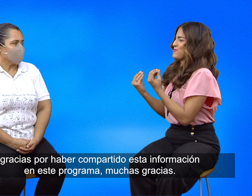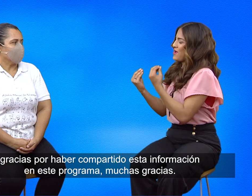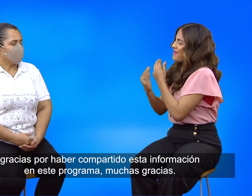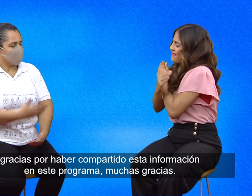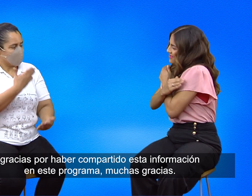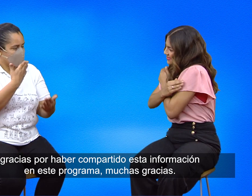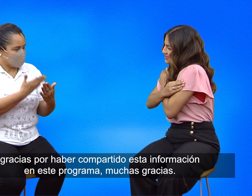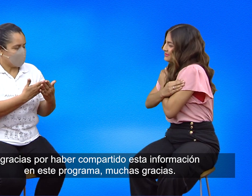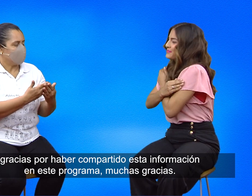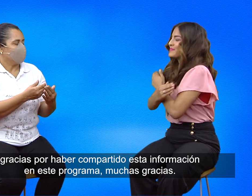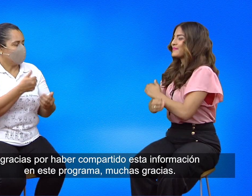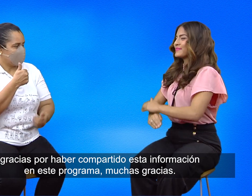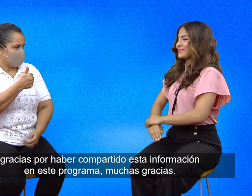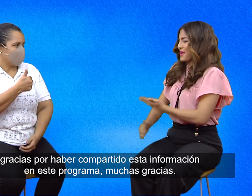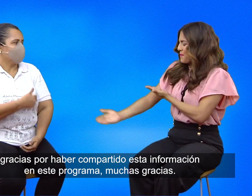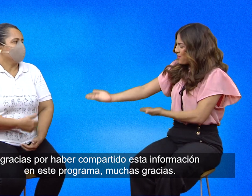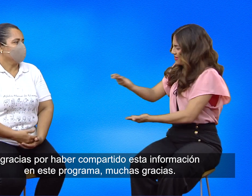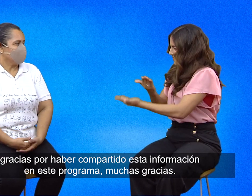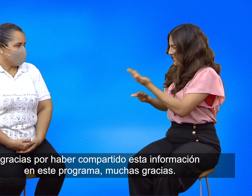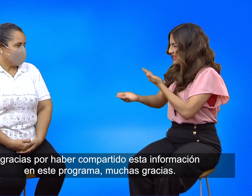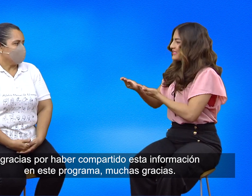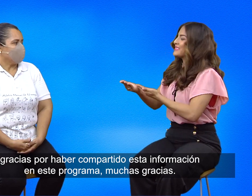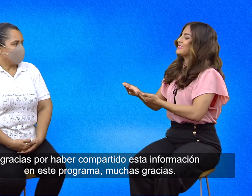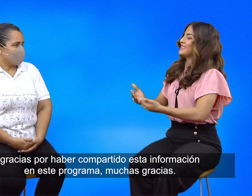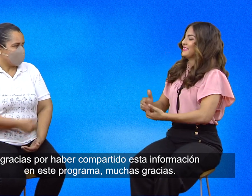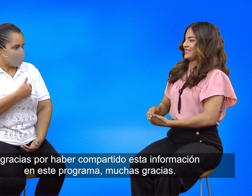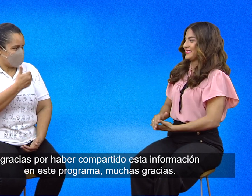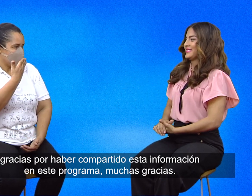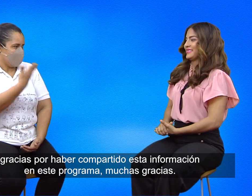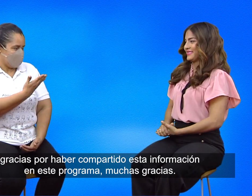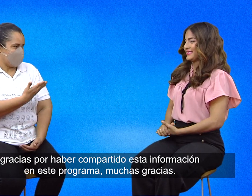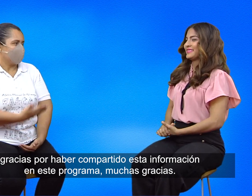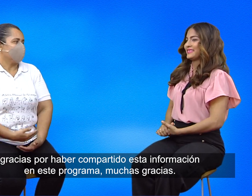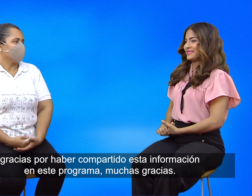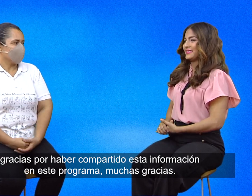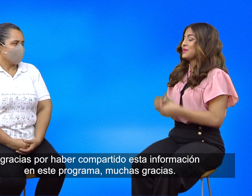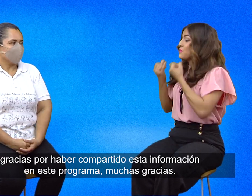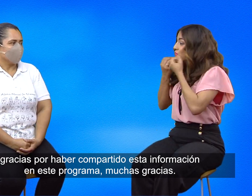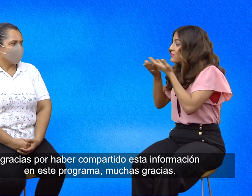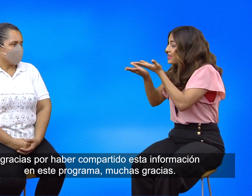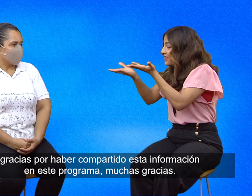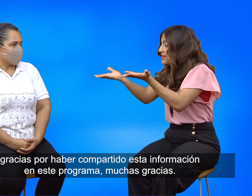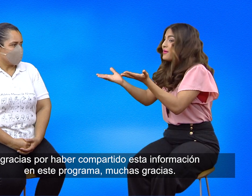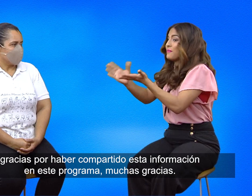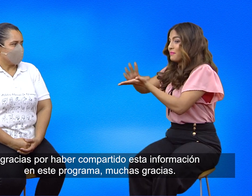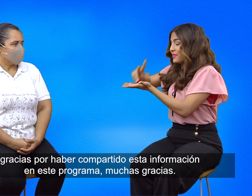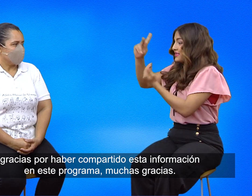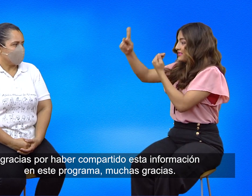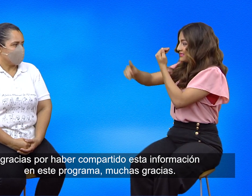por haber compartido esta información en este programa.